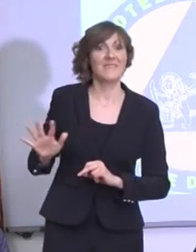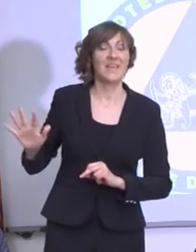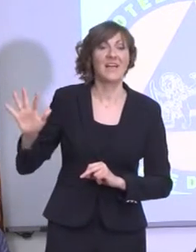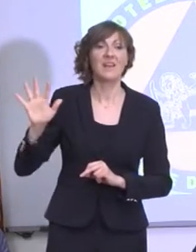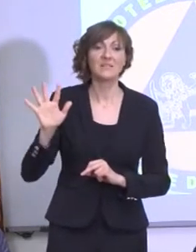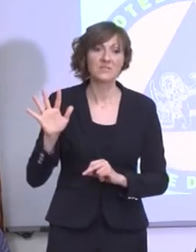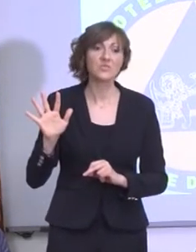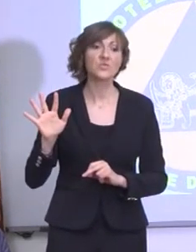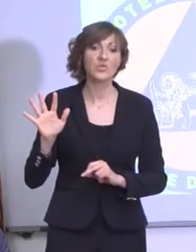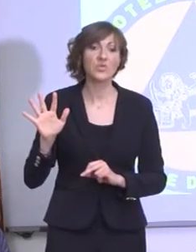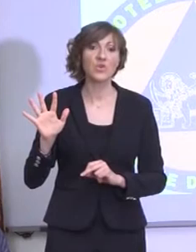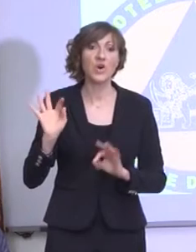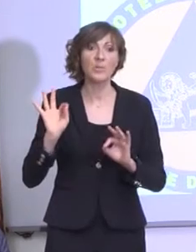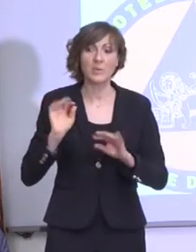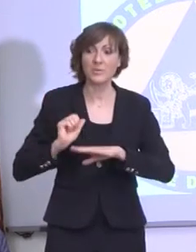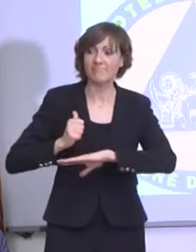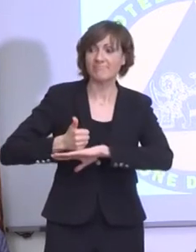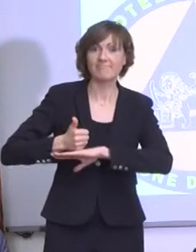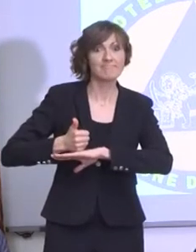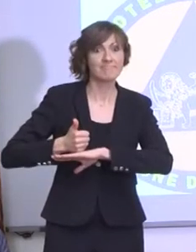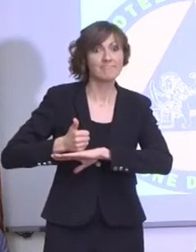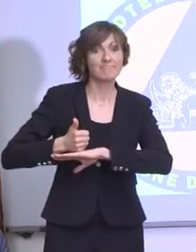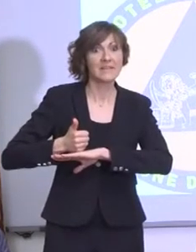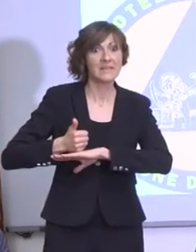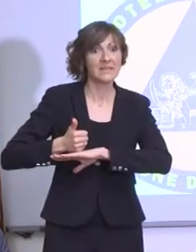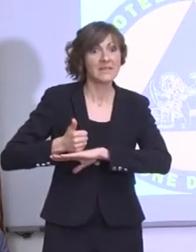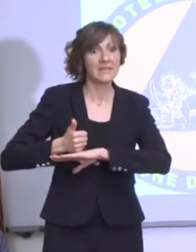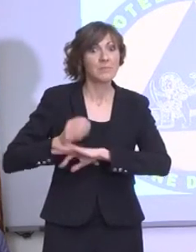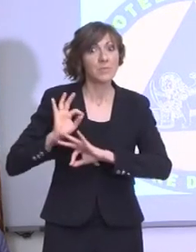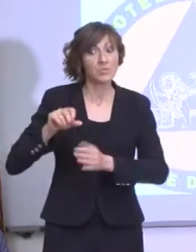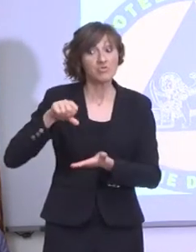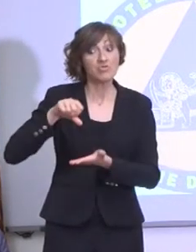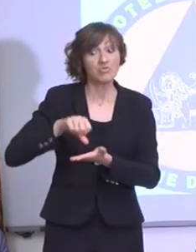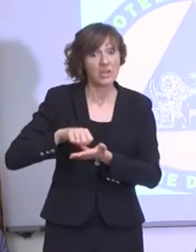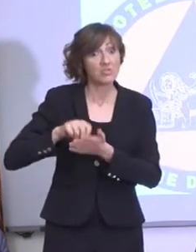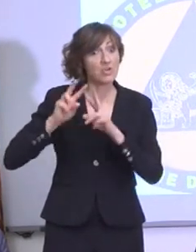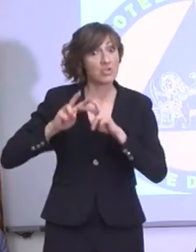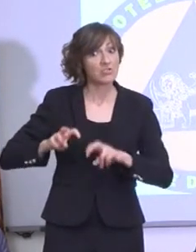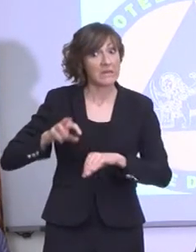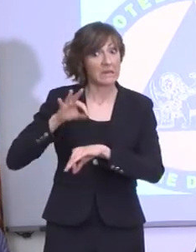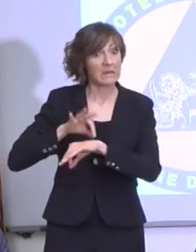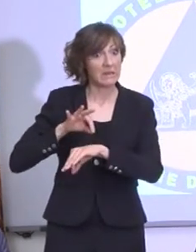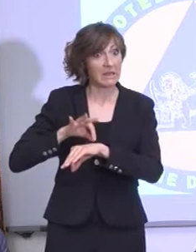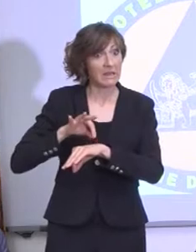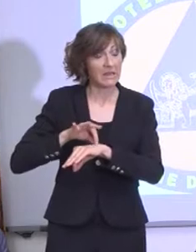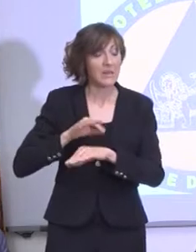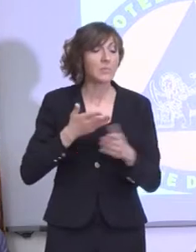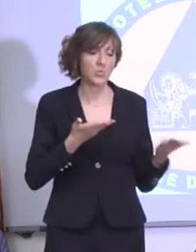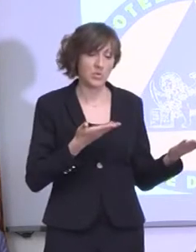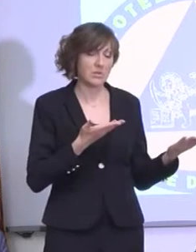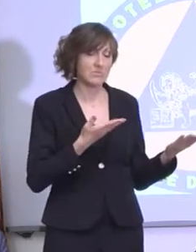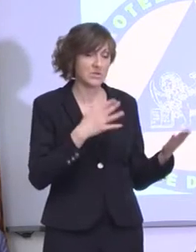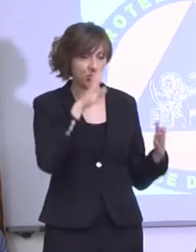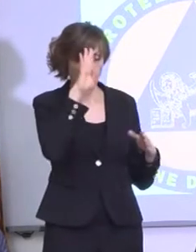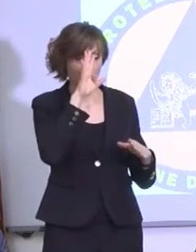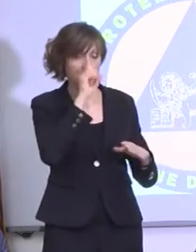sia attore principale tramite il centro di ricerche cliniche, ma poi il magnifico rettore vi spiegherà